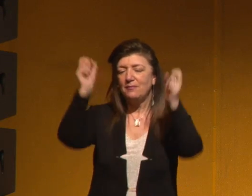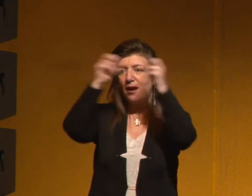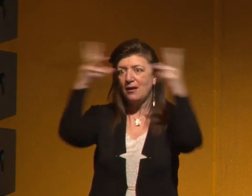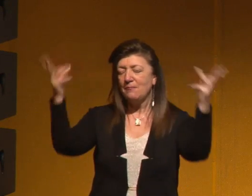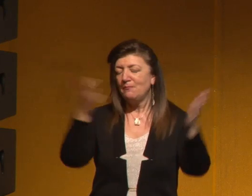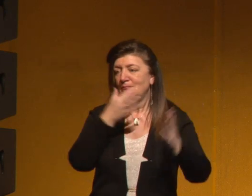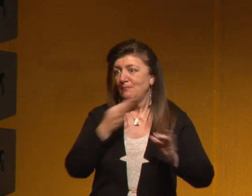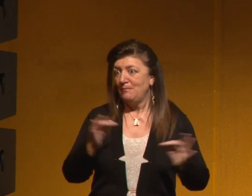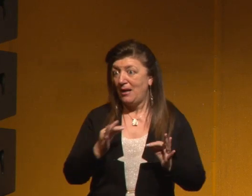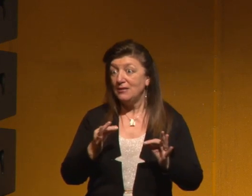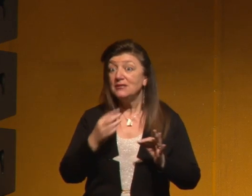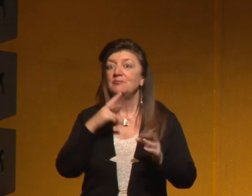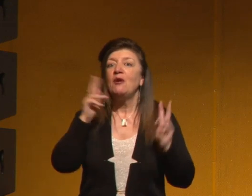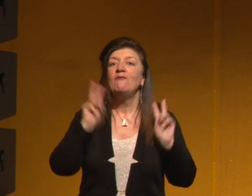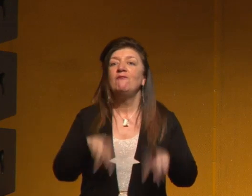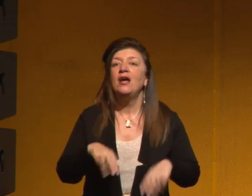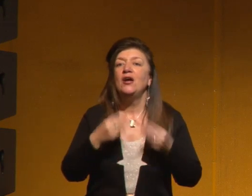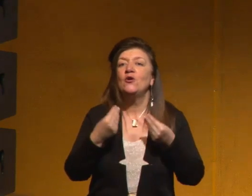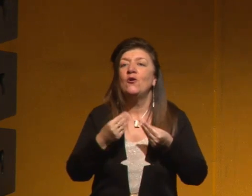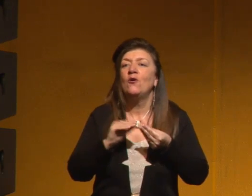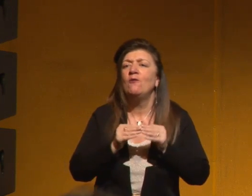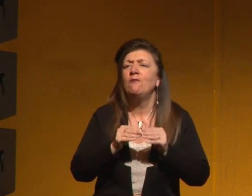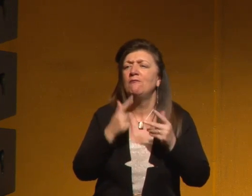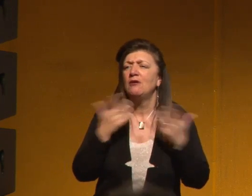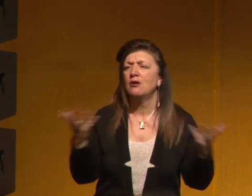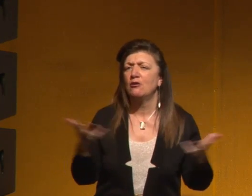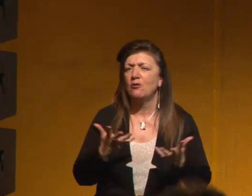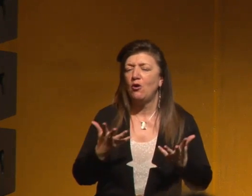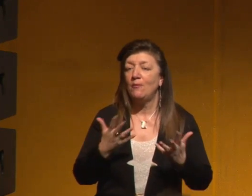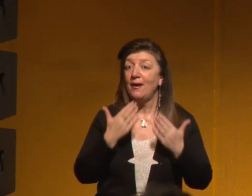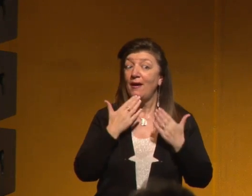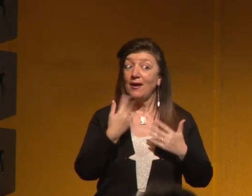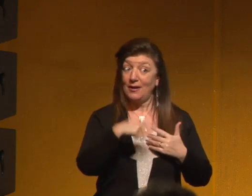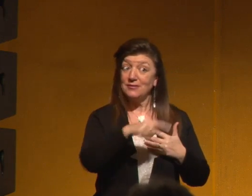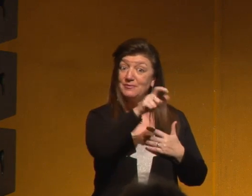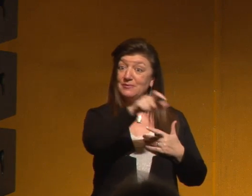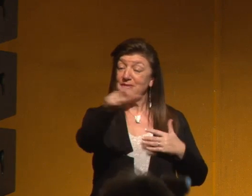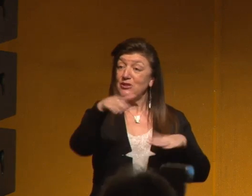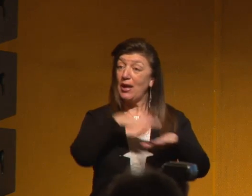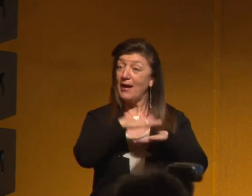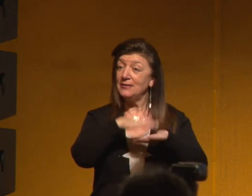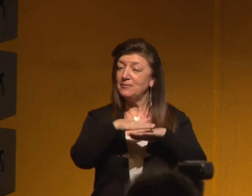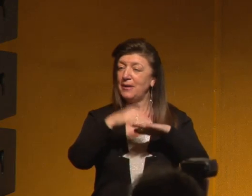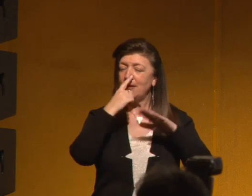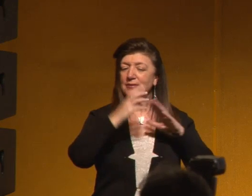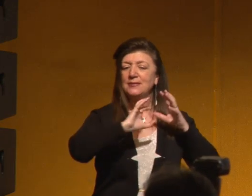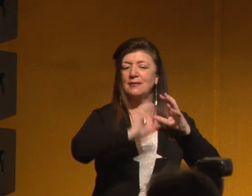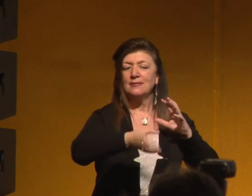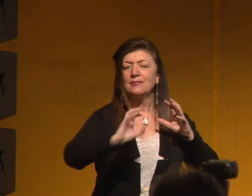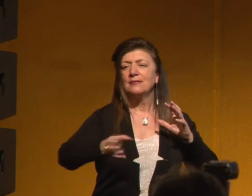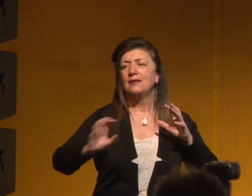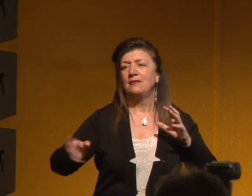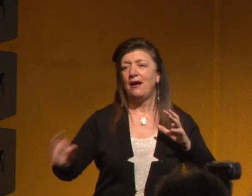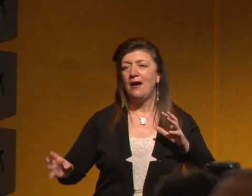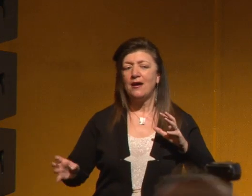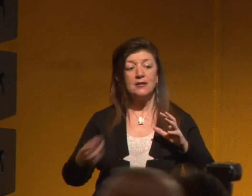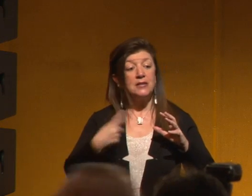lo hanno fatto grazie alle loro esperienze che erano differenti ma tutte credo legate